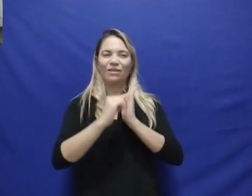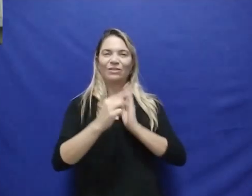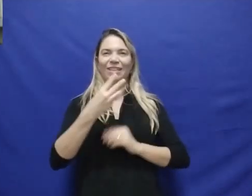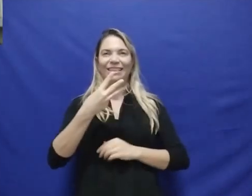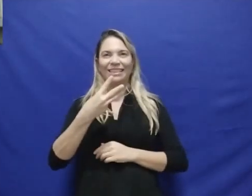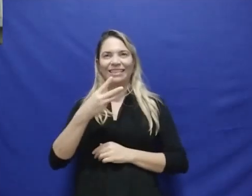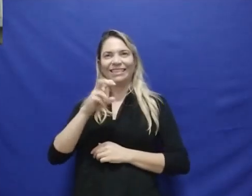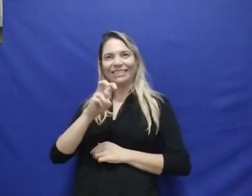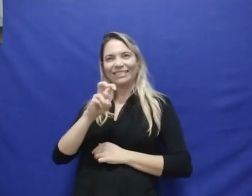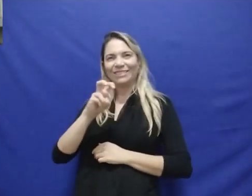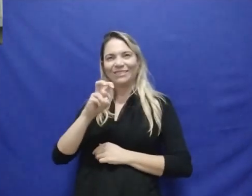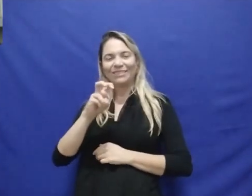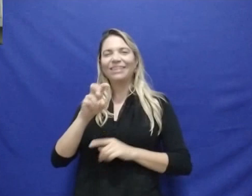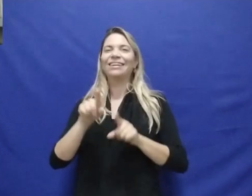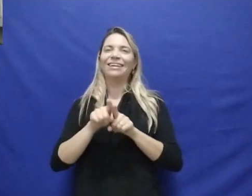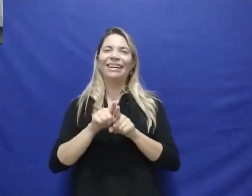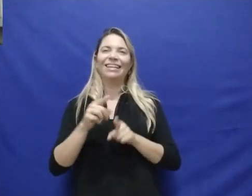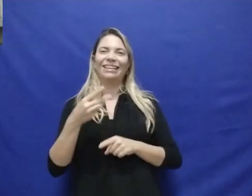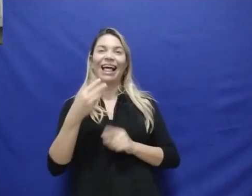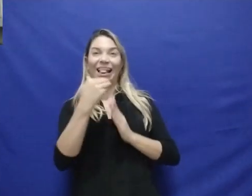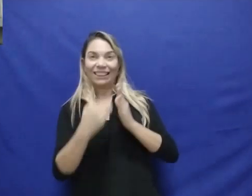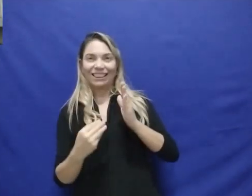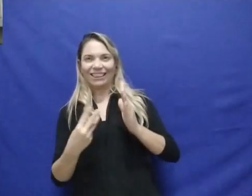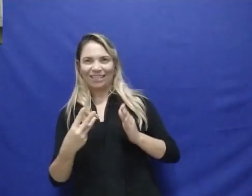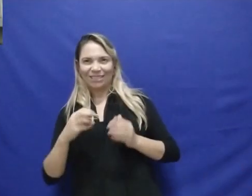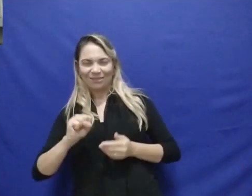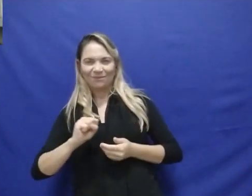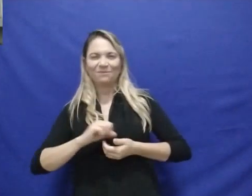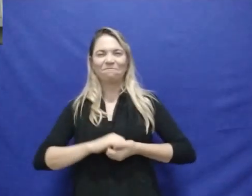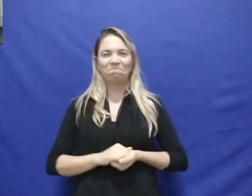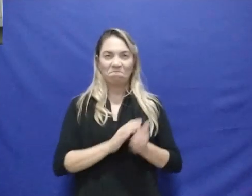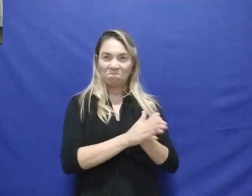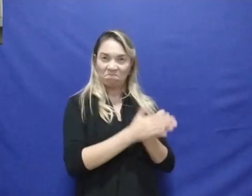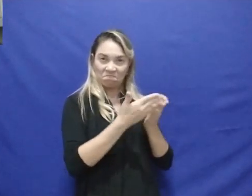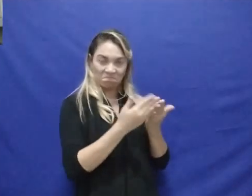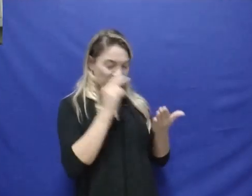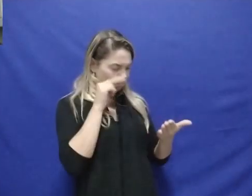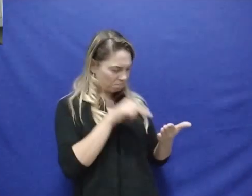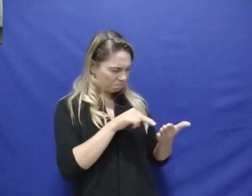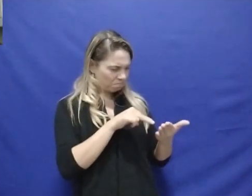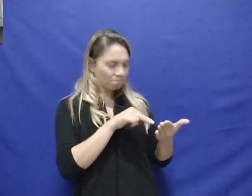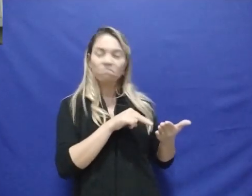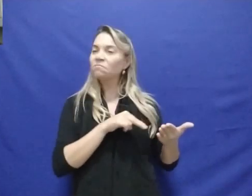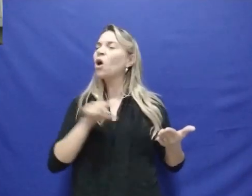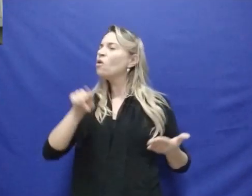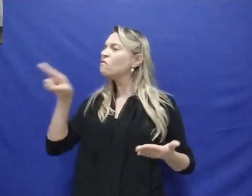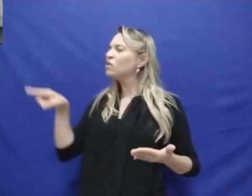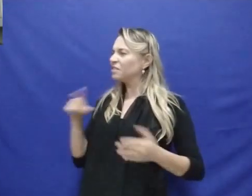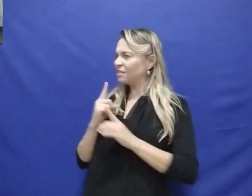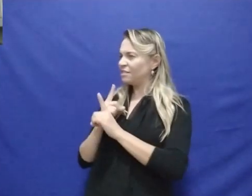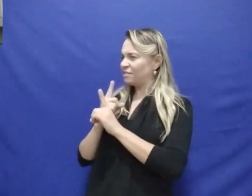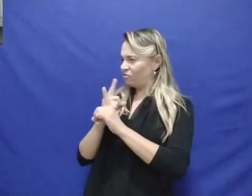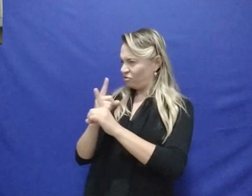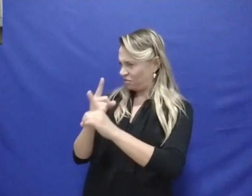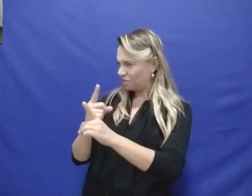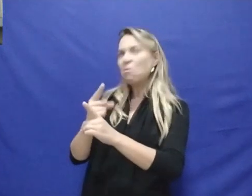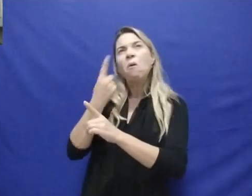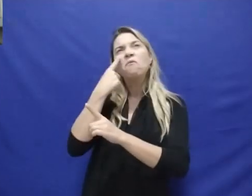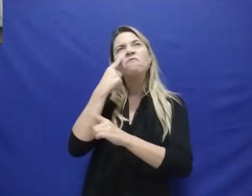palavra do Senhor. Não dizeis vós que ainda há 4 meses até a